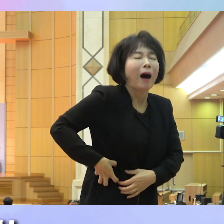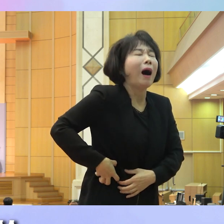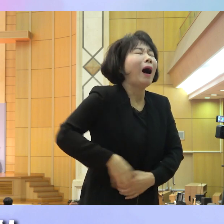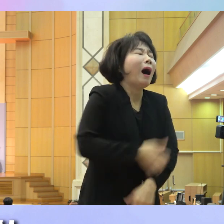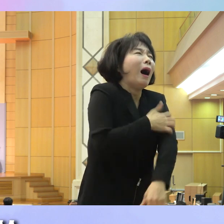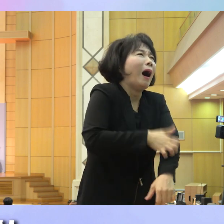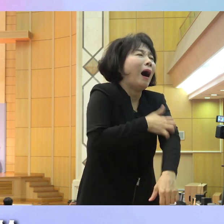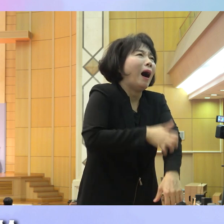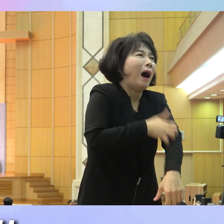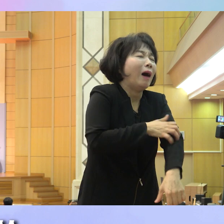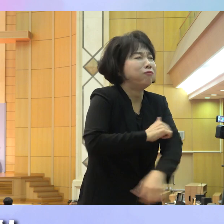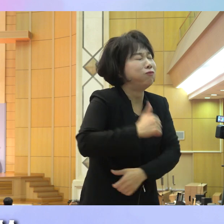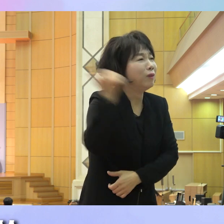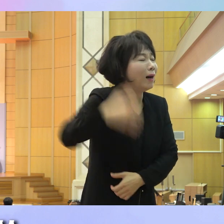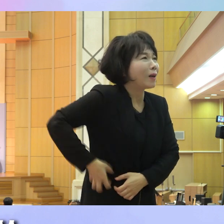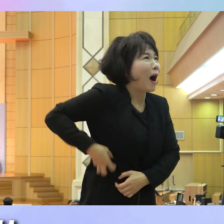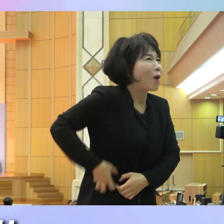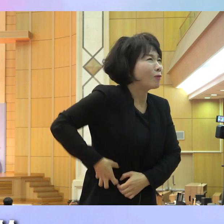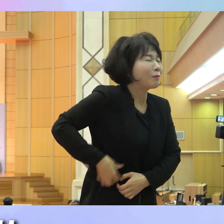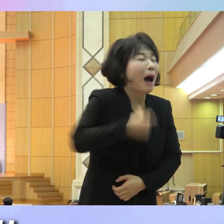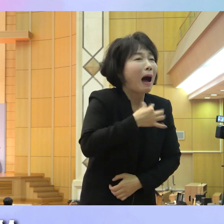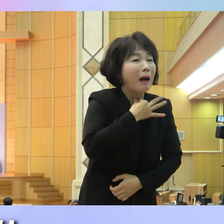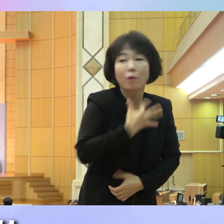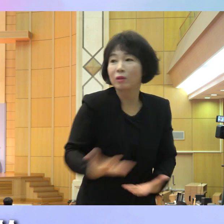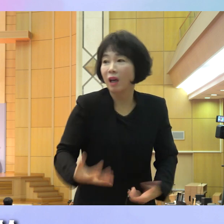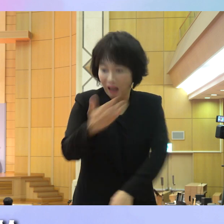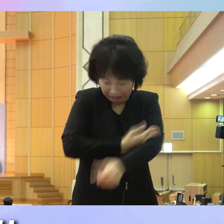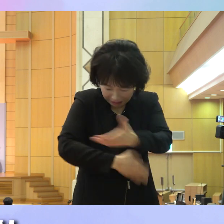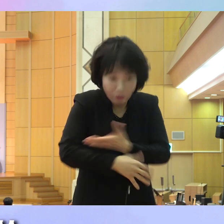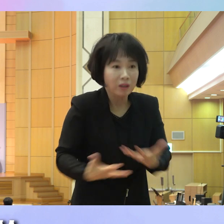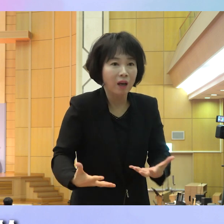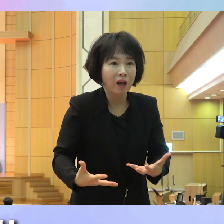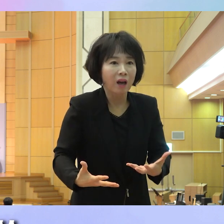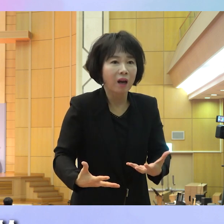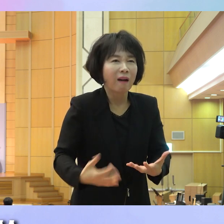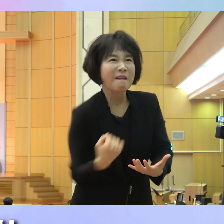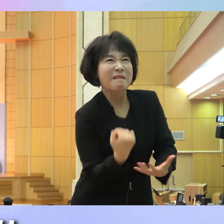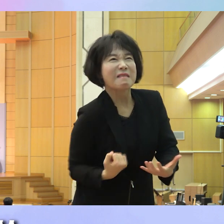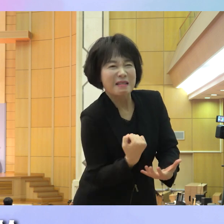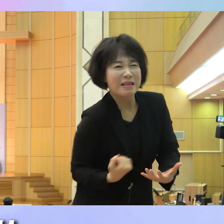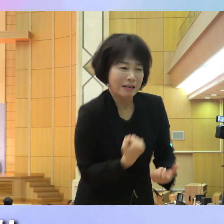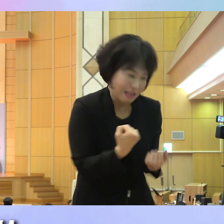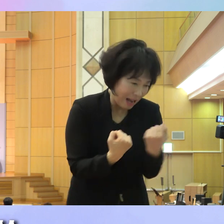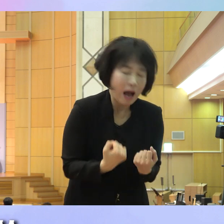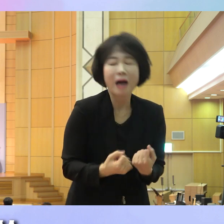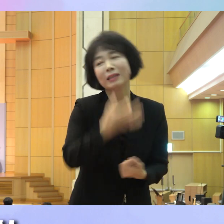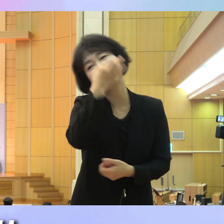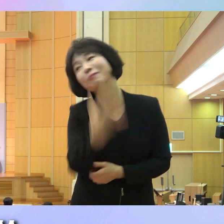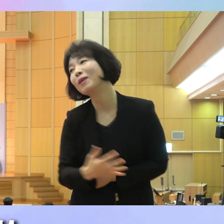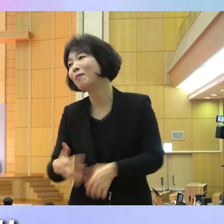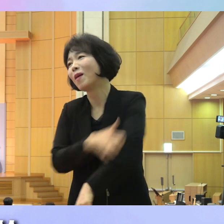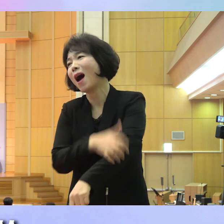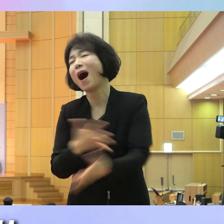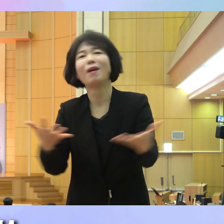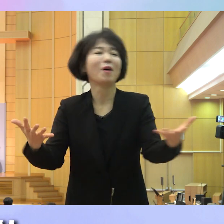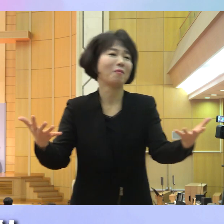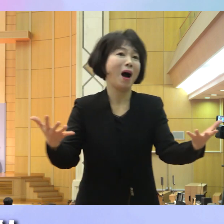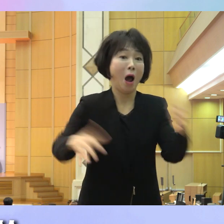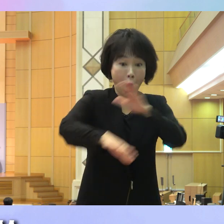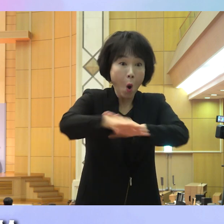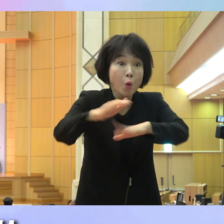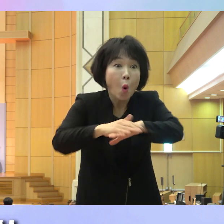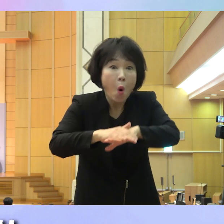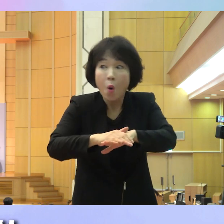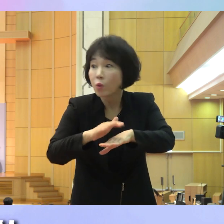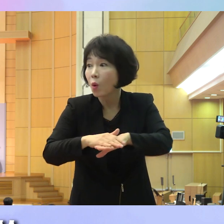예? 그랬다고 하는 것이 아닙니까? 이 손이 그렇게 지체 중에서도 가장 요긴하고